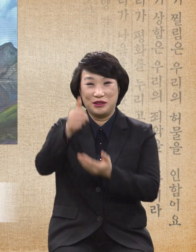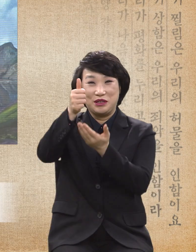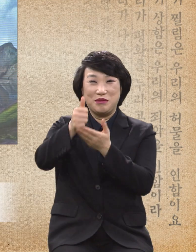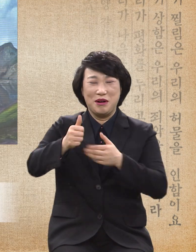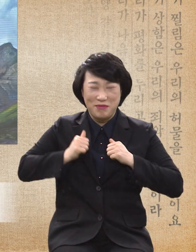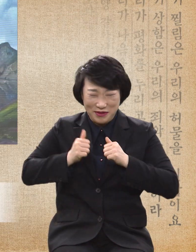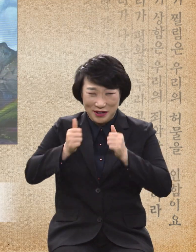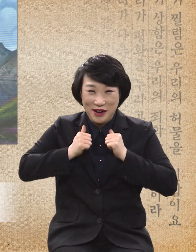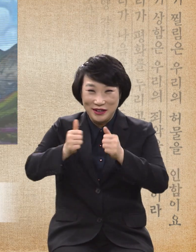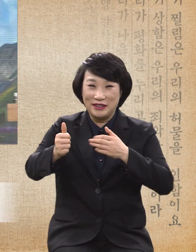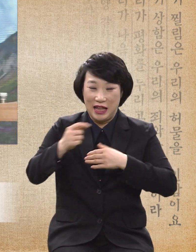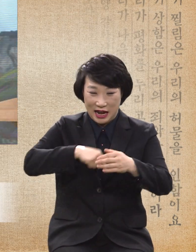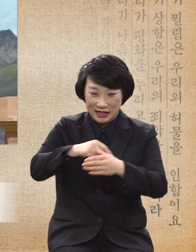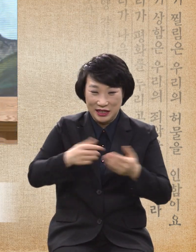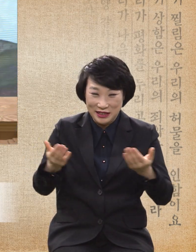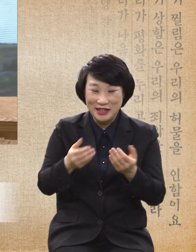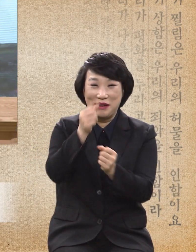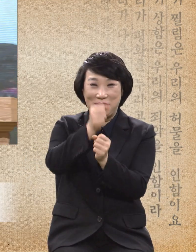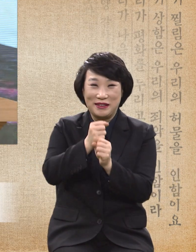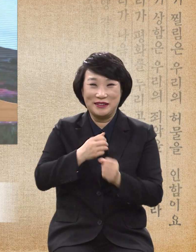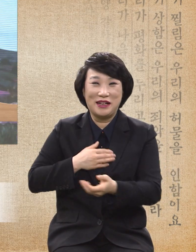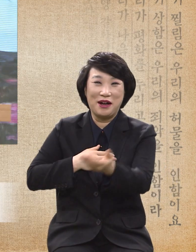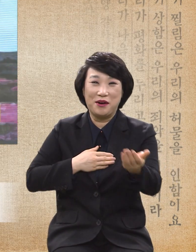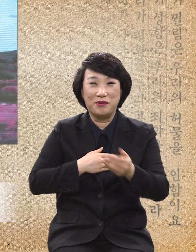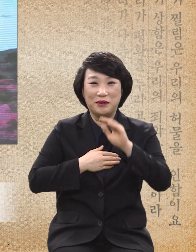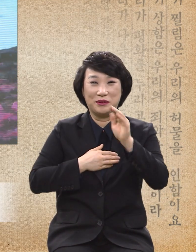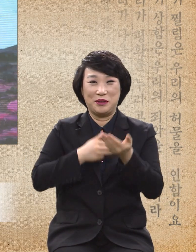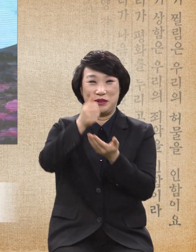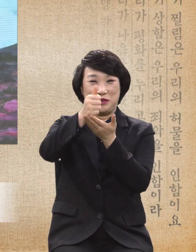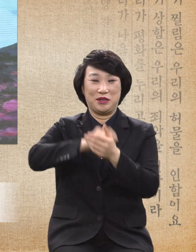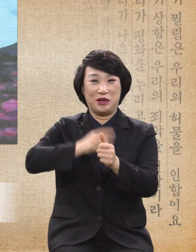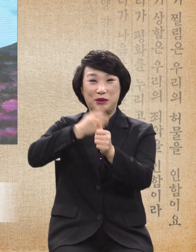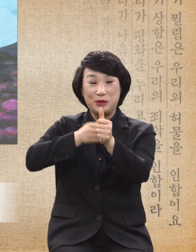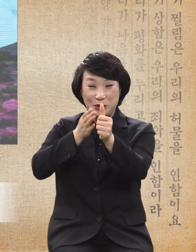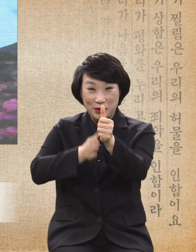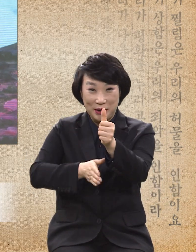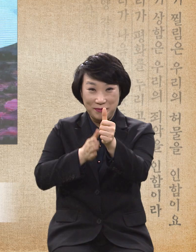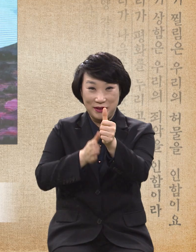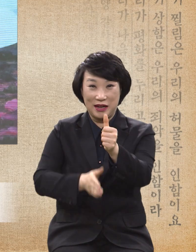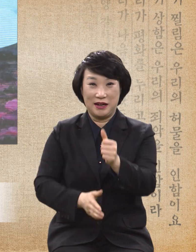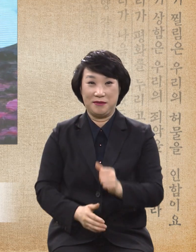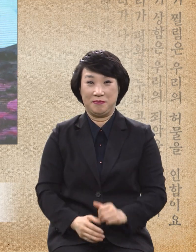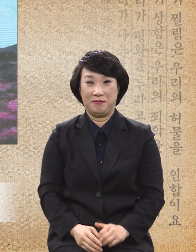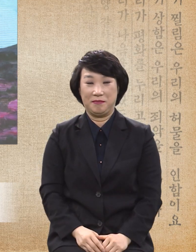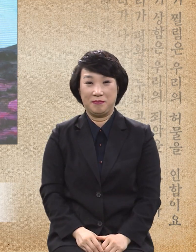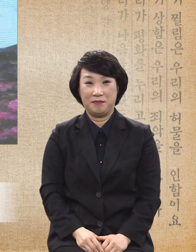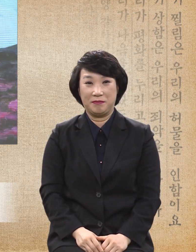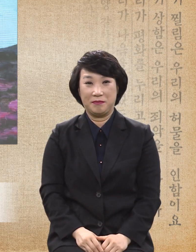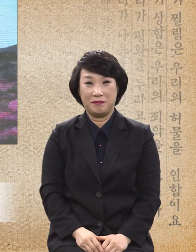주님을 부지런히 내 안에서 일하시게 하는 여러분 되기를 주님의 이름으로 축원합니다.